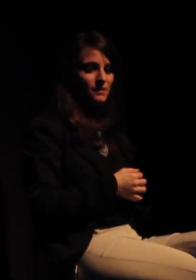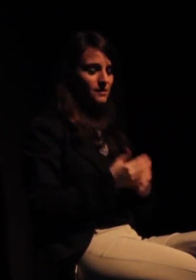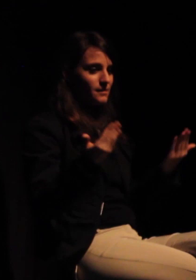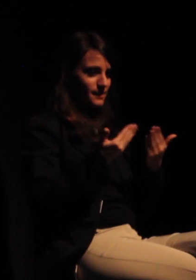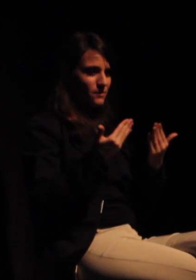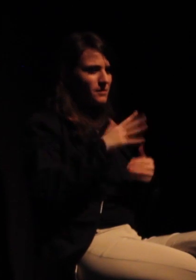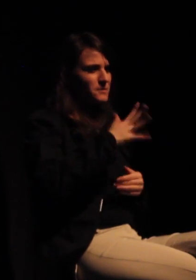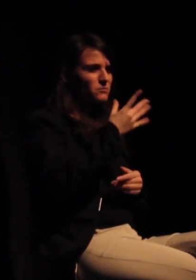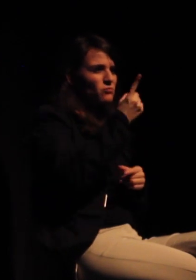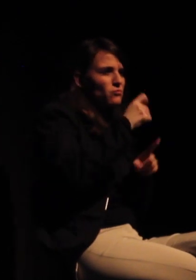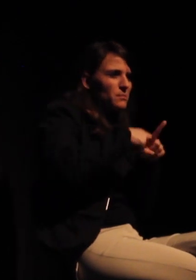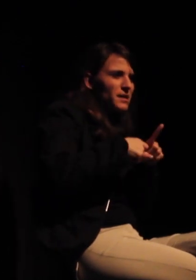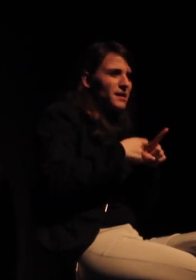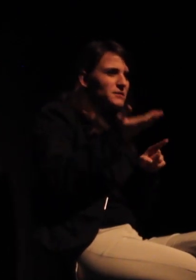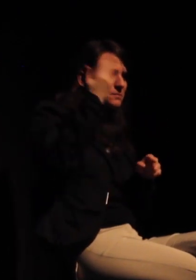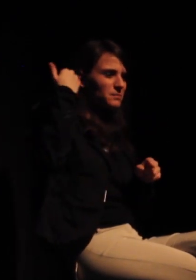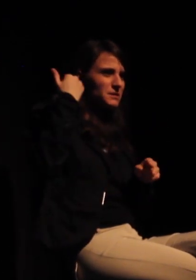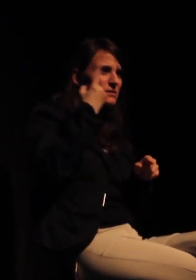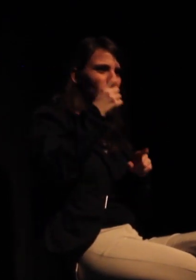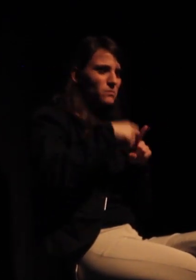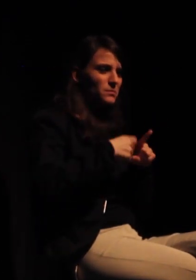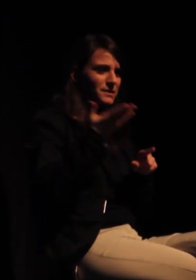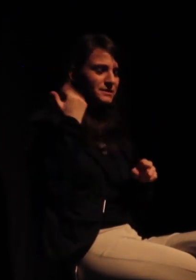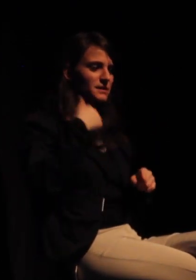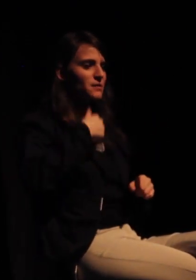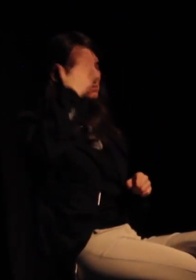Recentemente, faz um mês, 2 meses, eu estive no Pará.